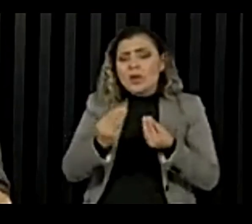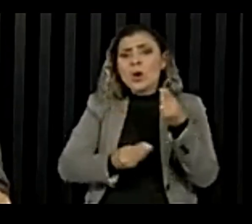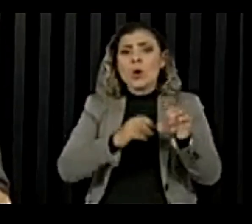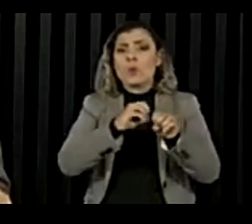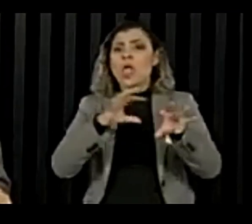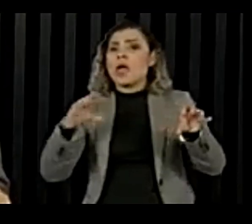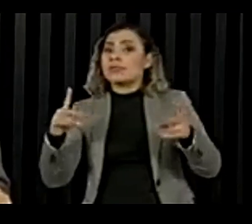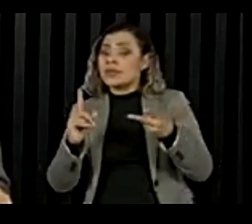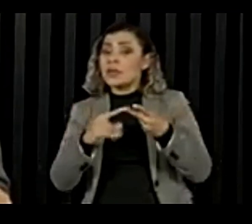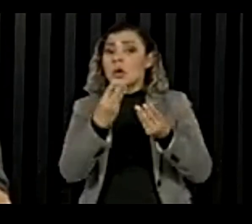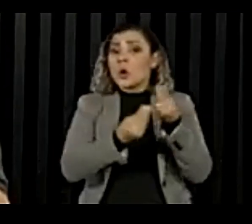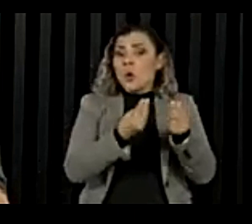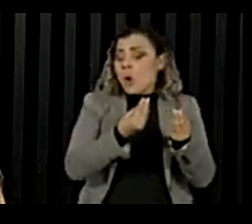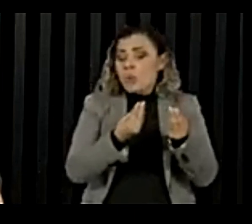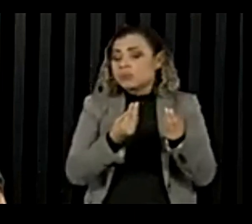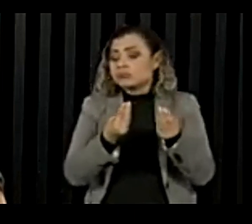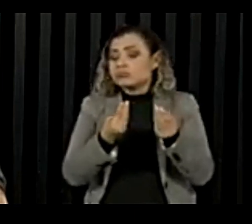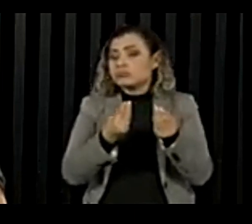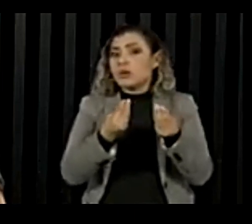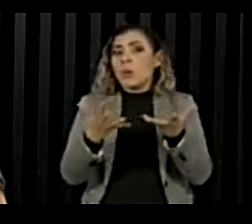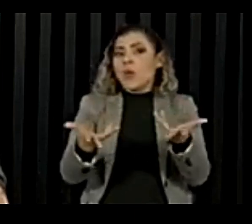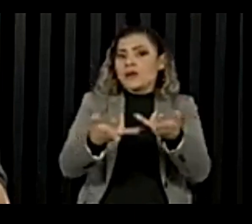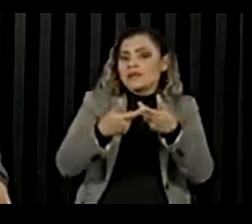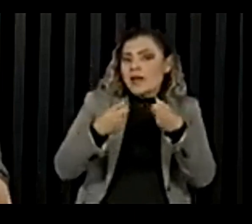EAD, por exemplo, de uma maneira mais